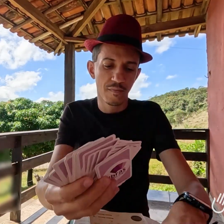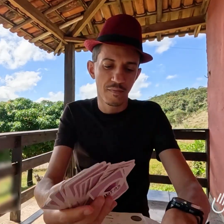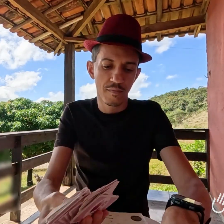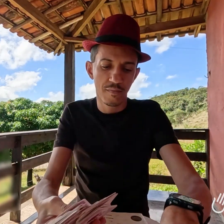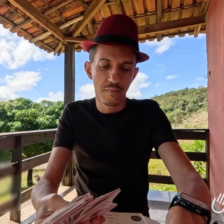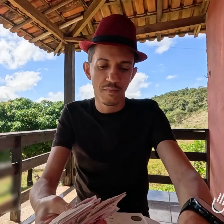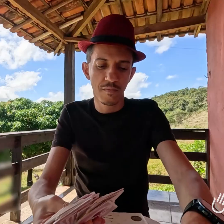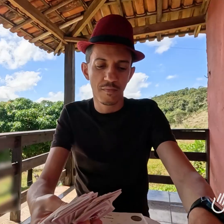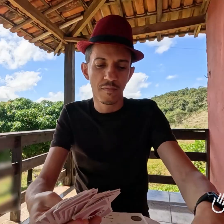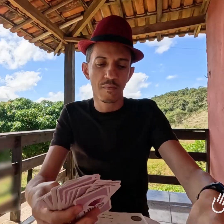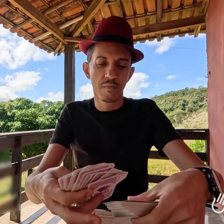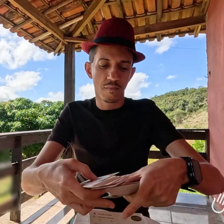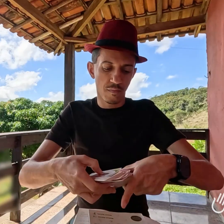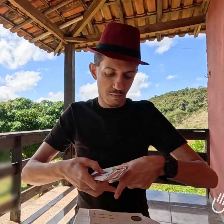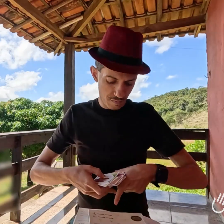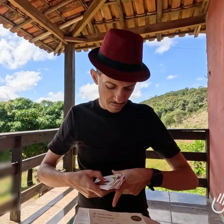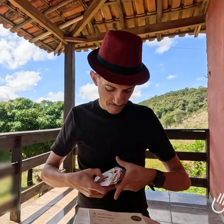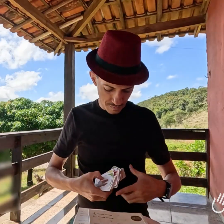Jogo, as cartas.